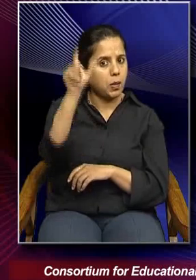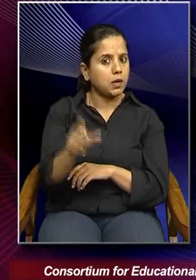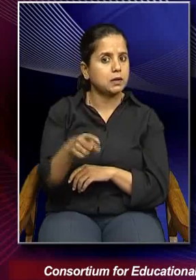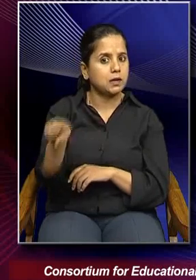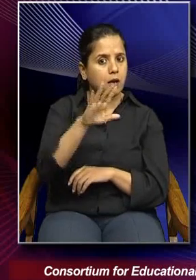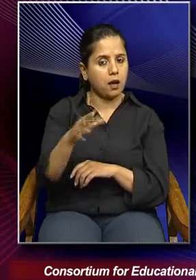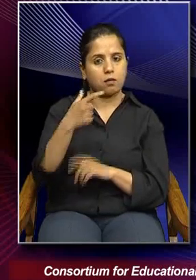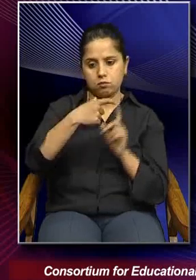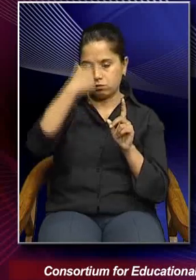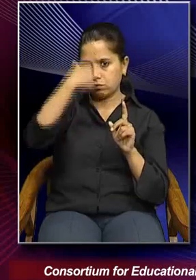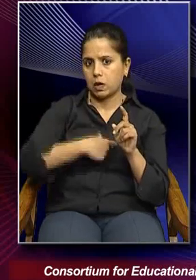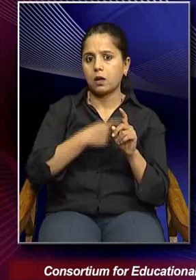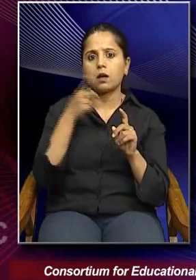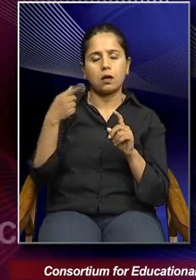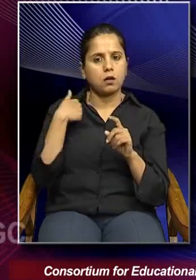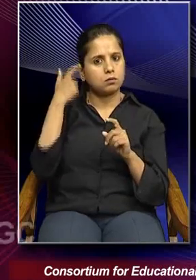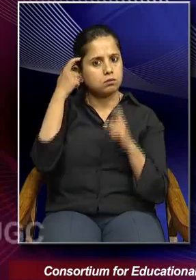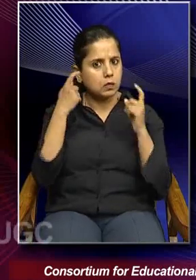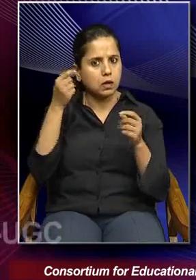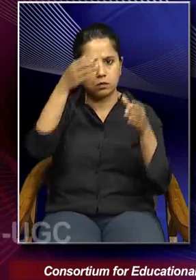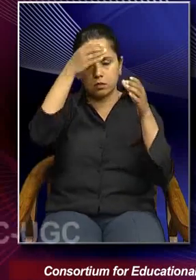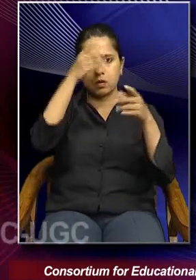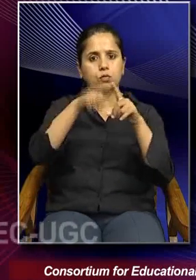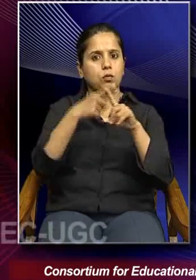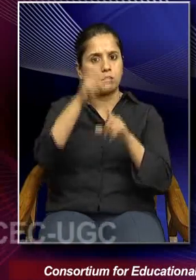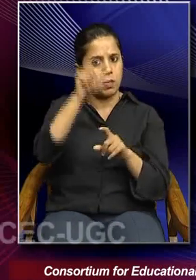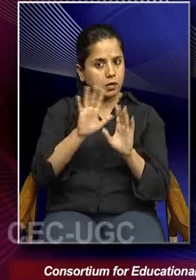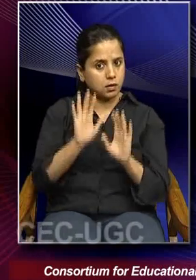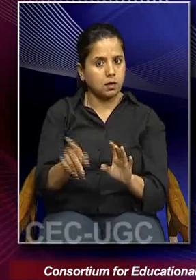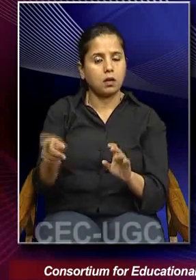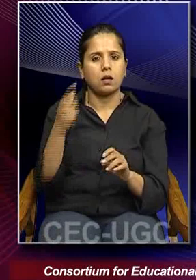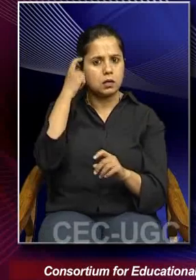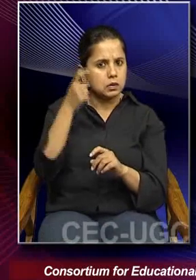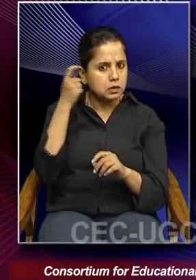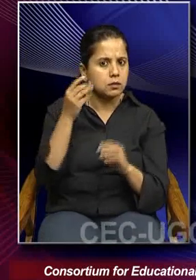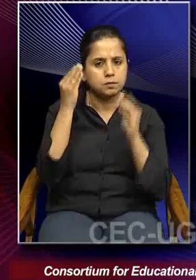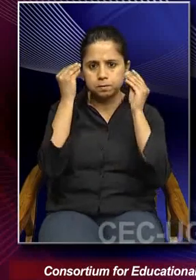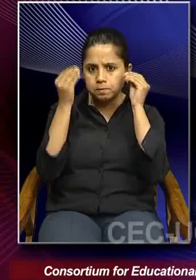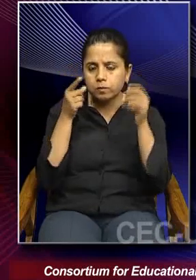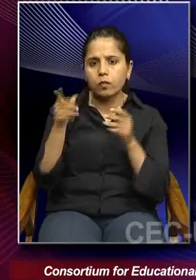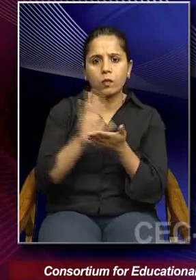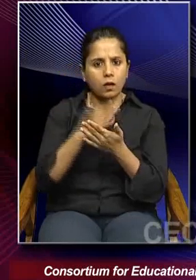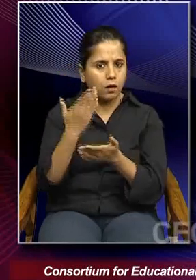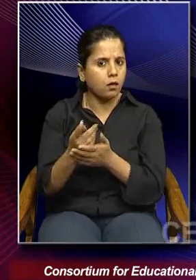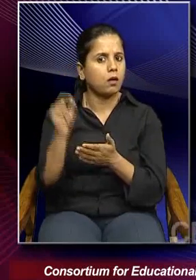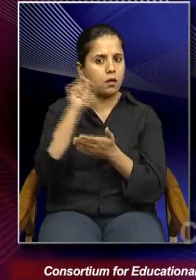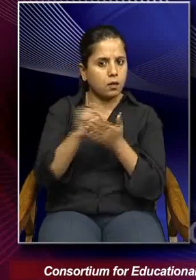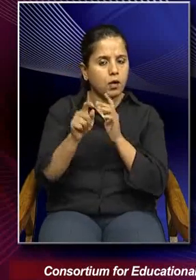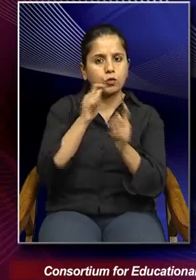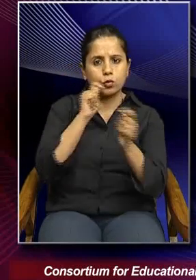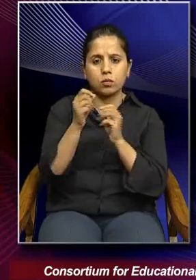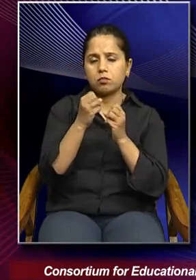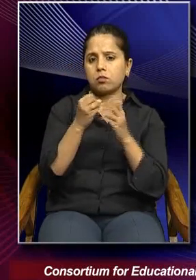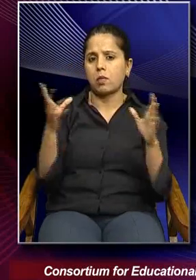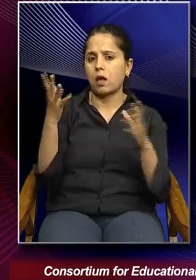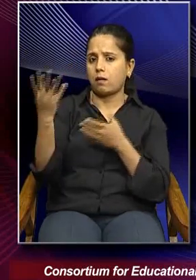एक विलक्षण साहित्यकार एक समाज सुधारक एक चिंता एक अनुवादक एक पत्रकार ऐसी